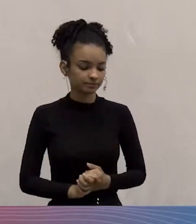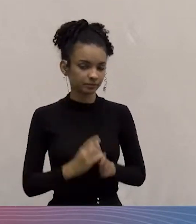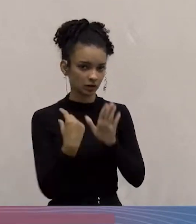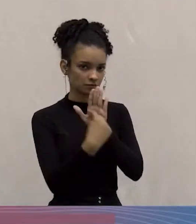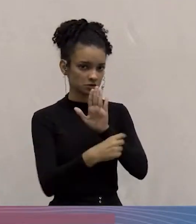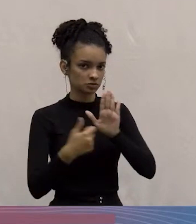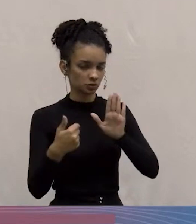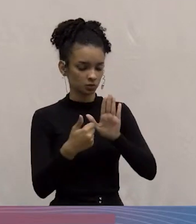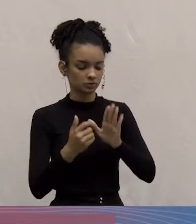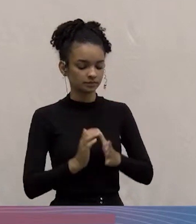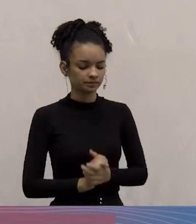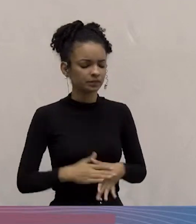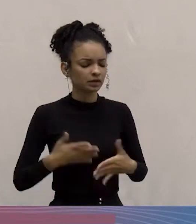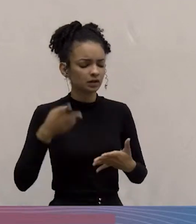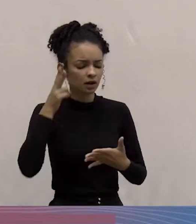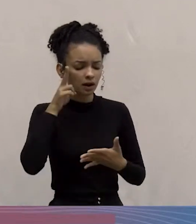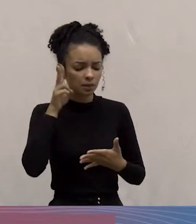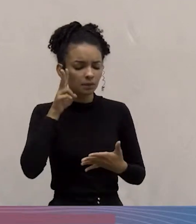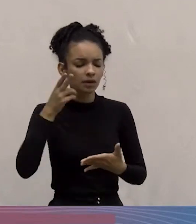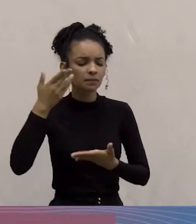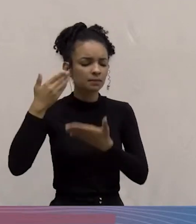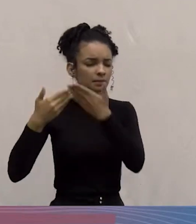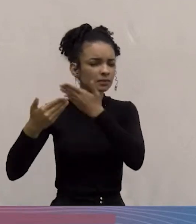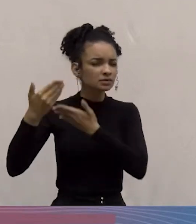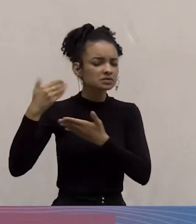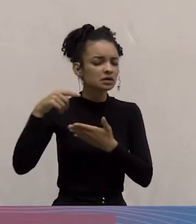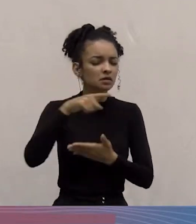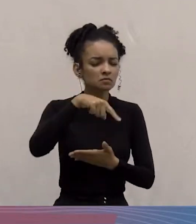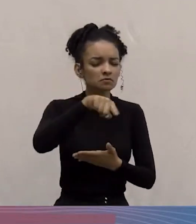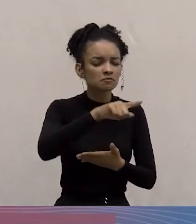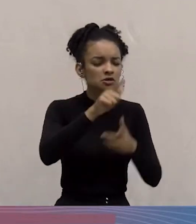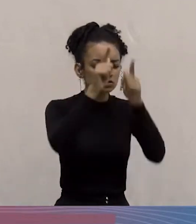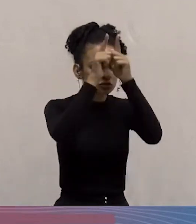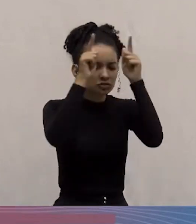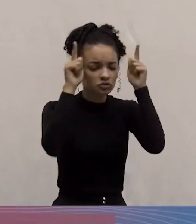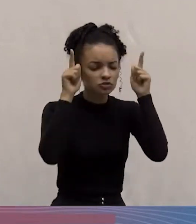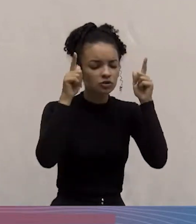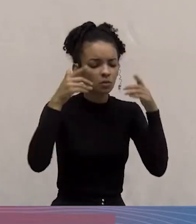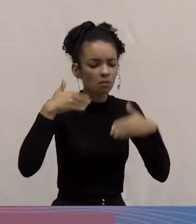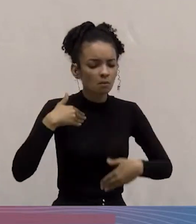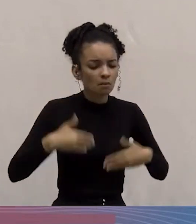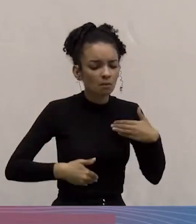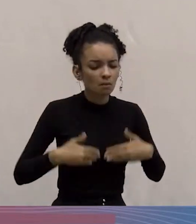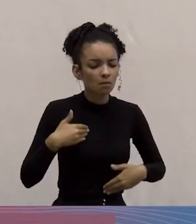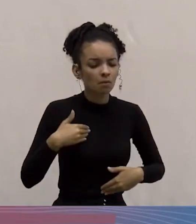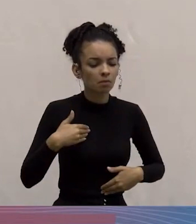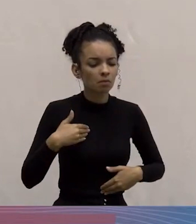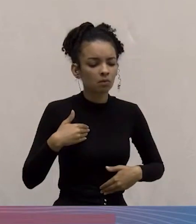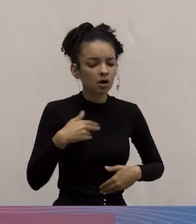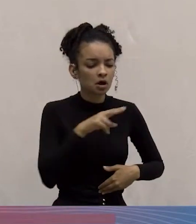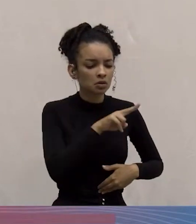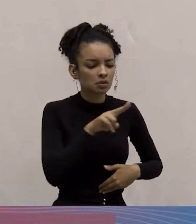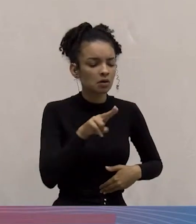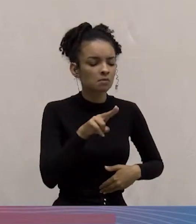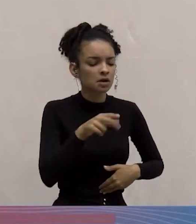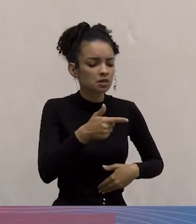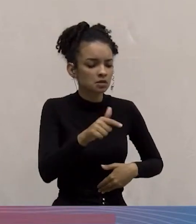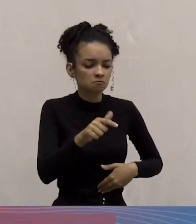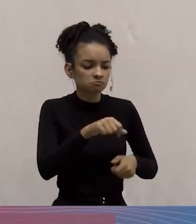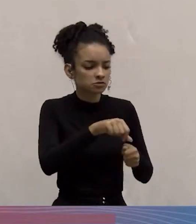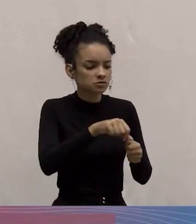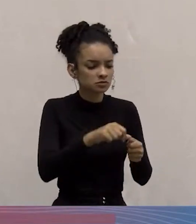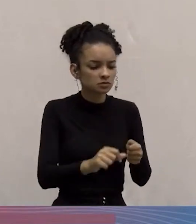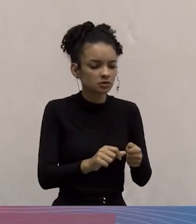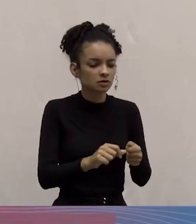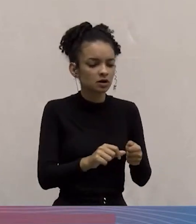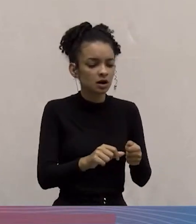portanto, lembrai-vos de que outrora vós, gentios da carne, chamados incircuncisão por aqueles que